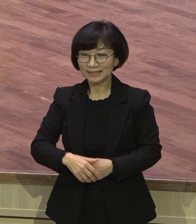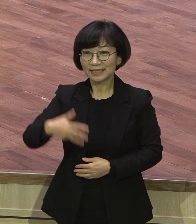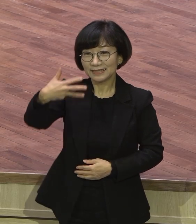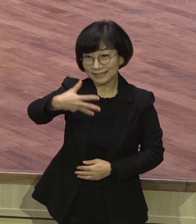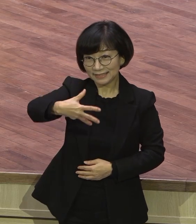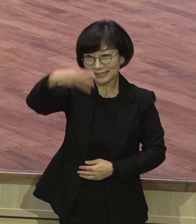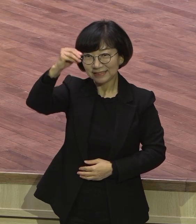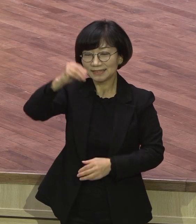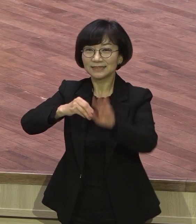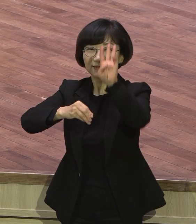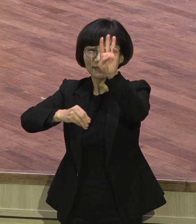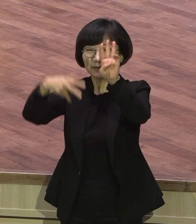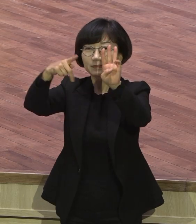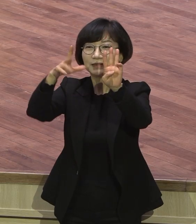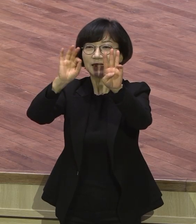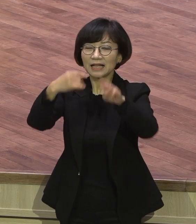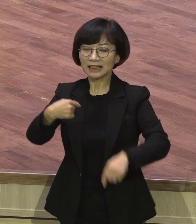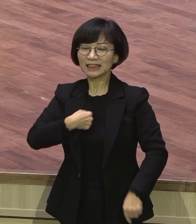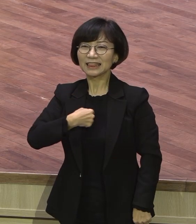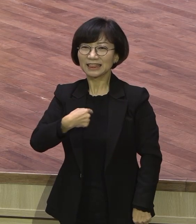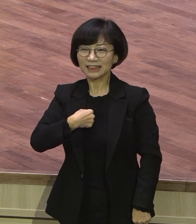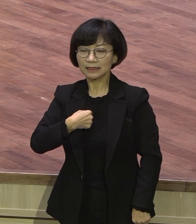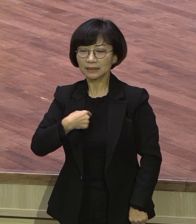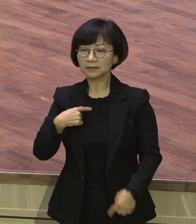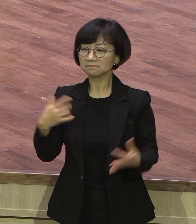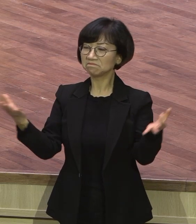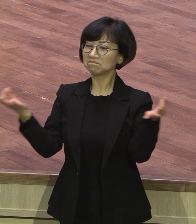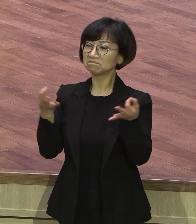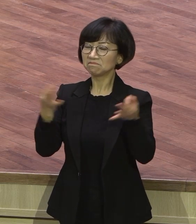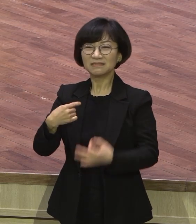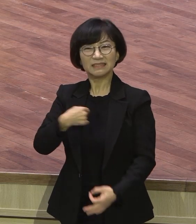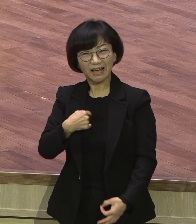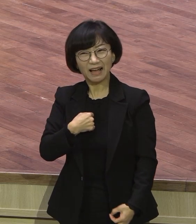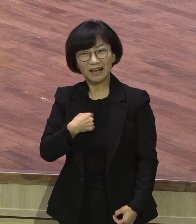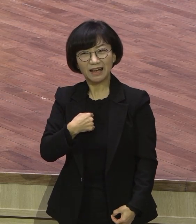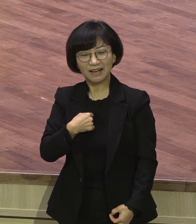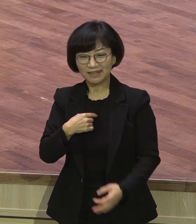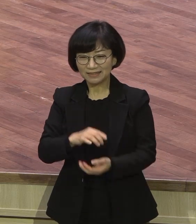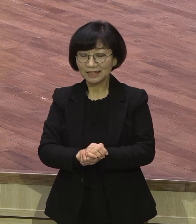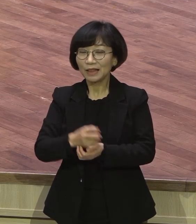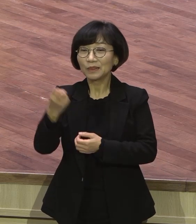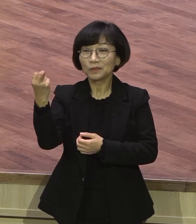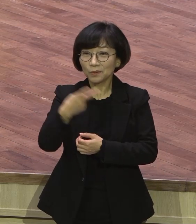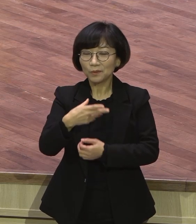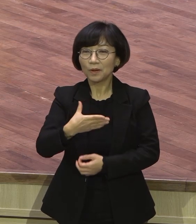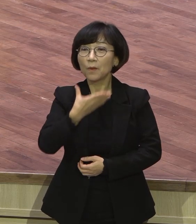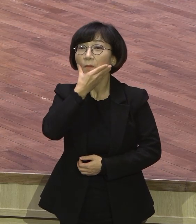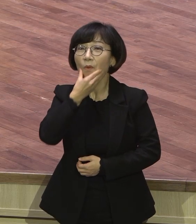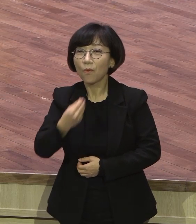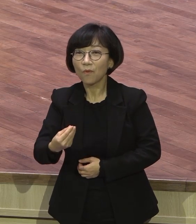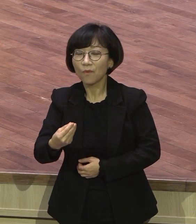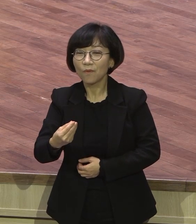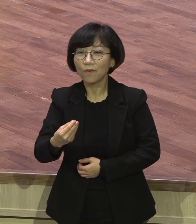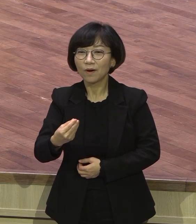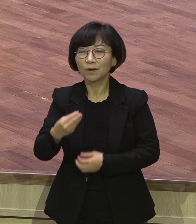자기중심적이에요. 자기중심적 삶이에요. 또 복에 대해서도 보면